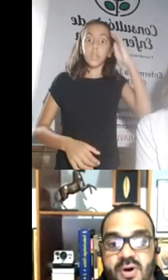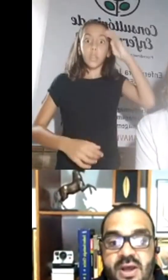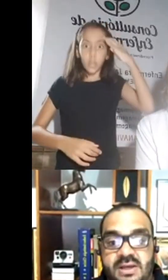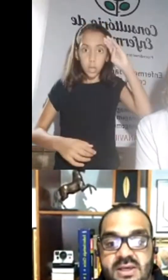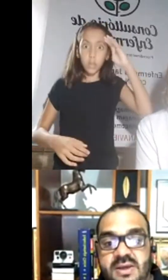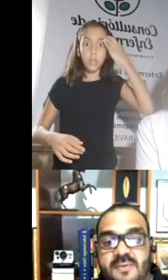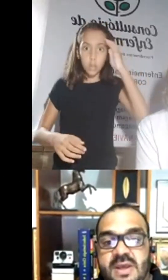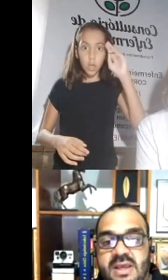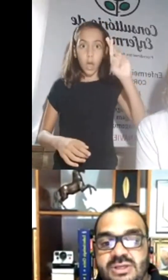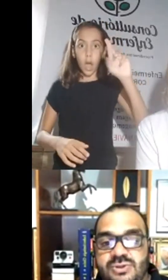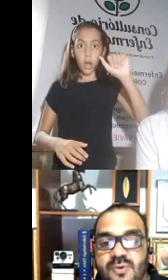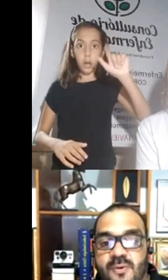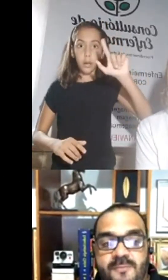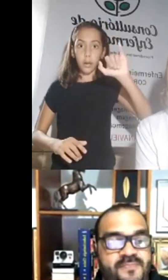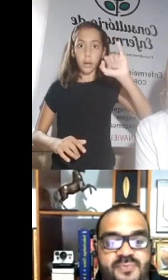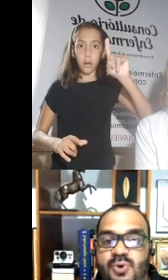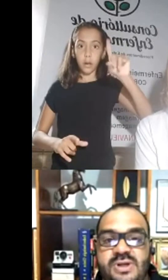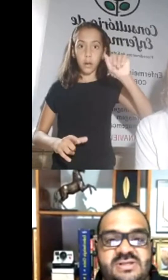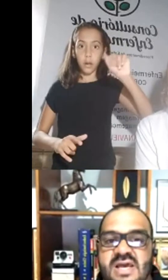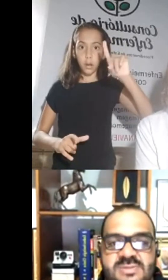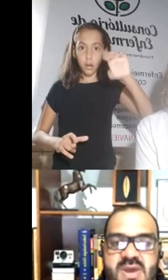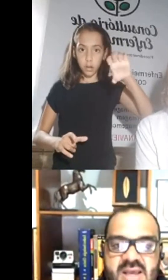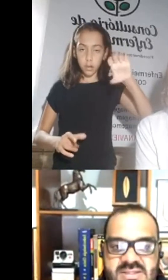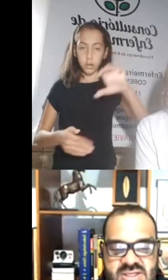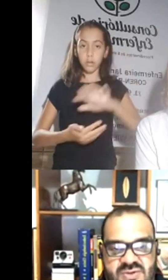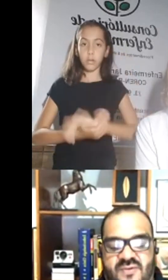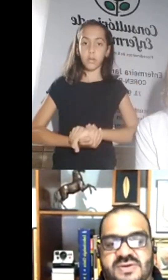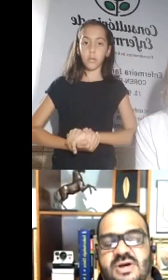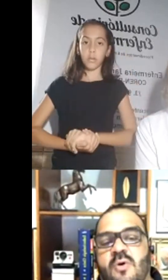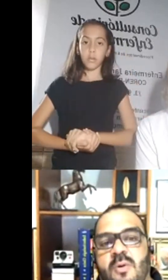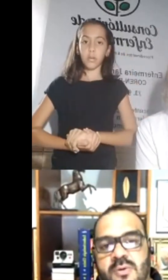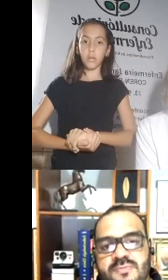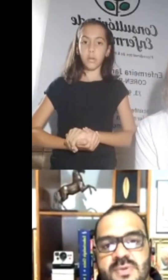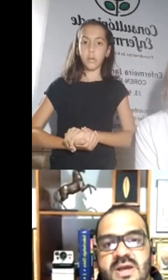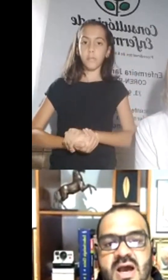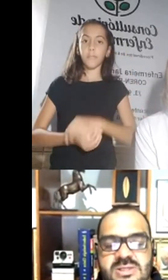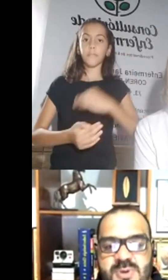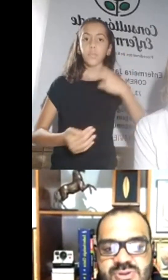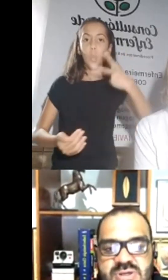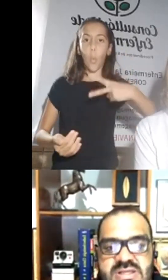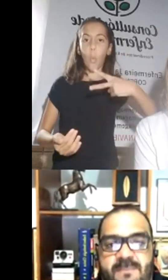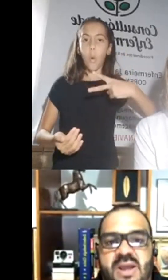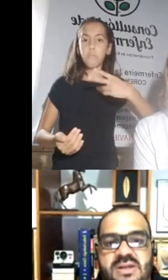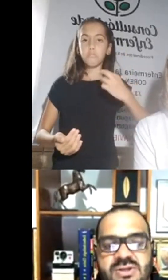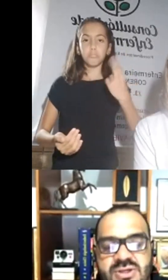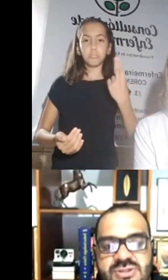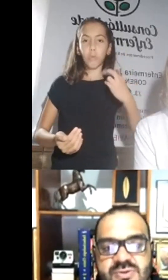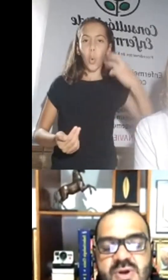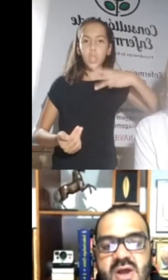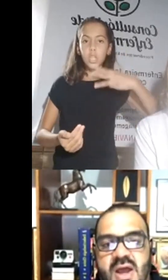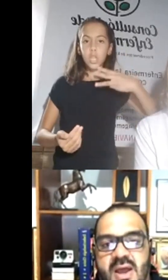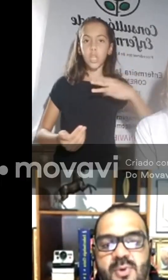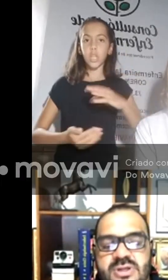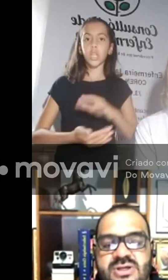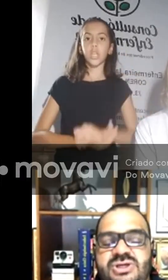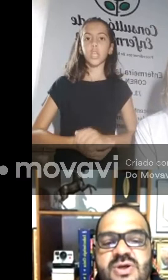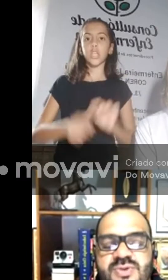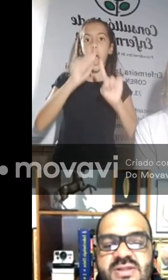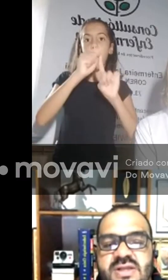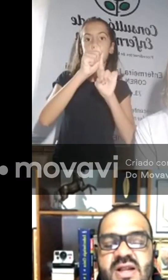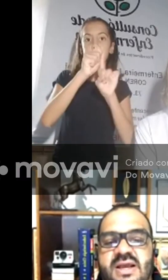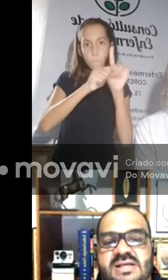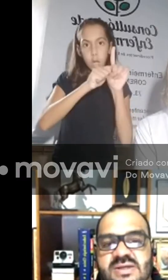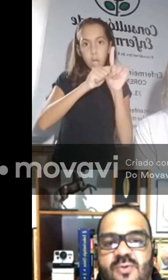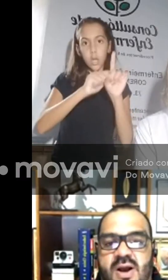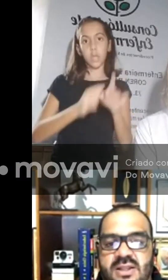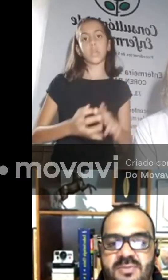supor que isso dure 6 meses, a gente vai fazer como? As pessoas dependem disso. Muita gente não tem